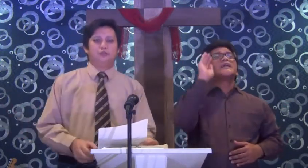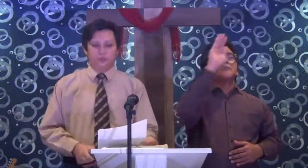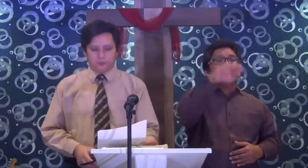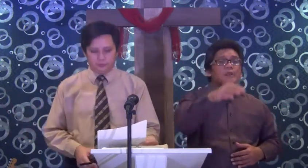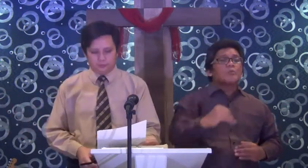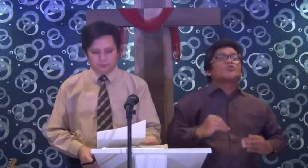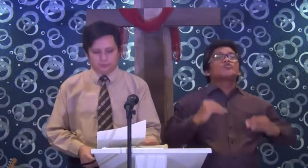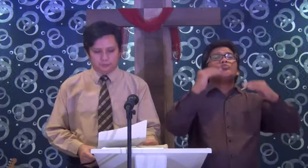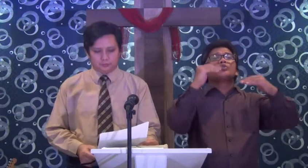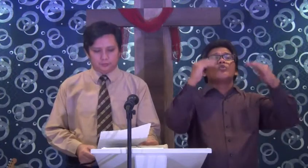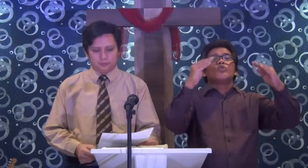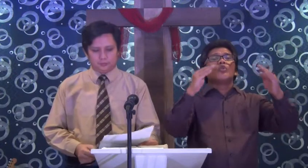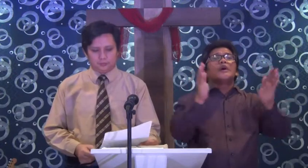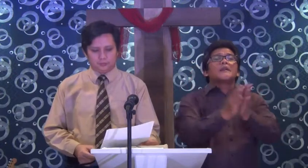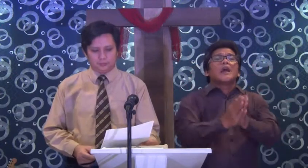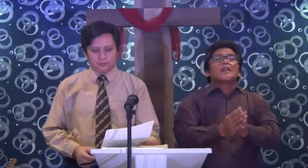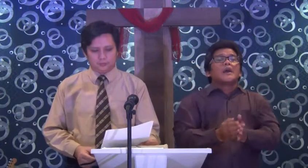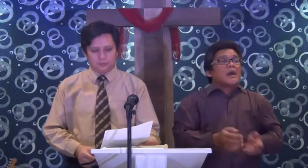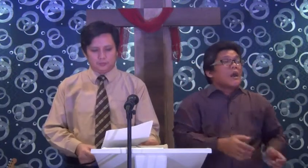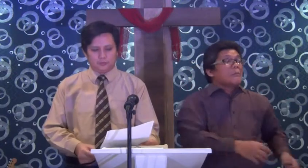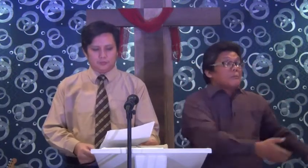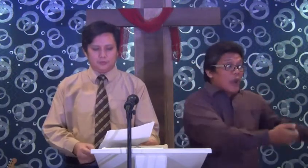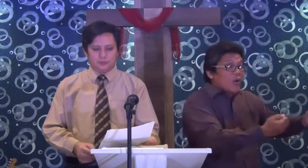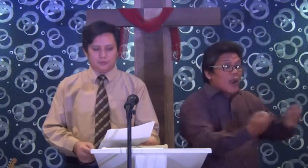makin bertumbuh.